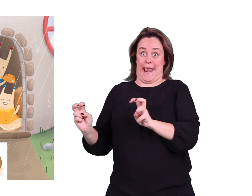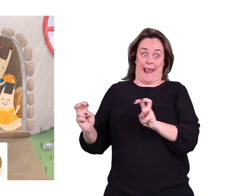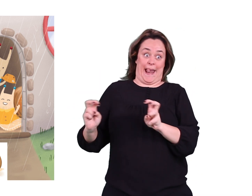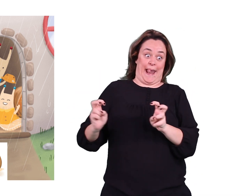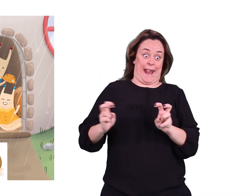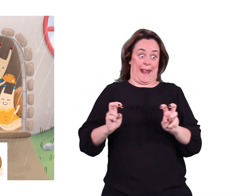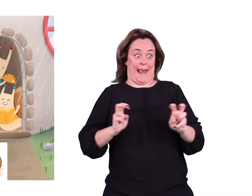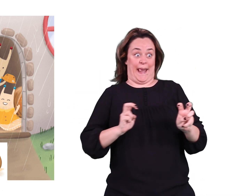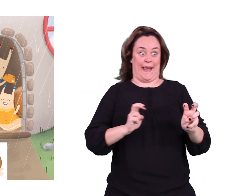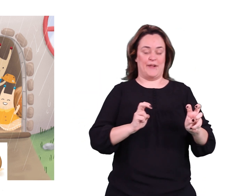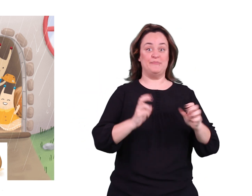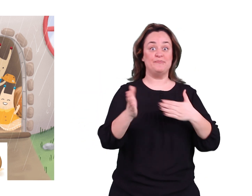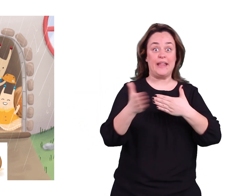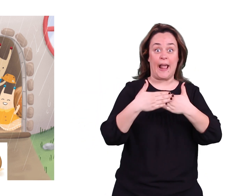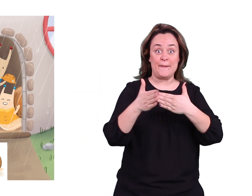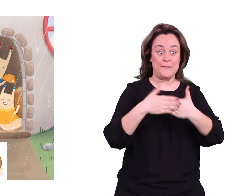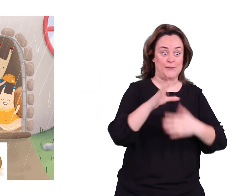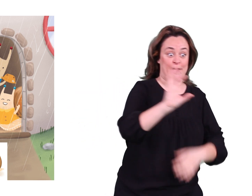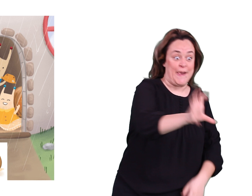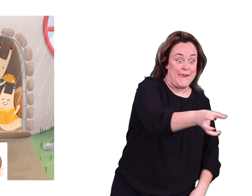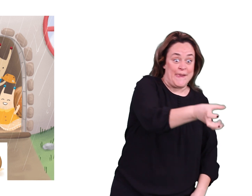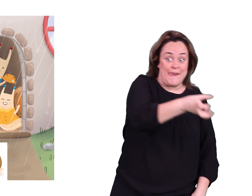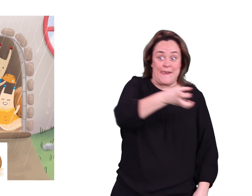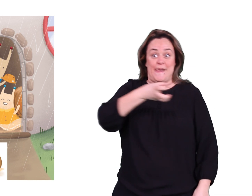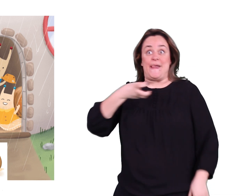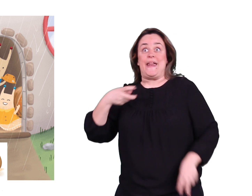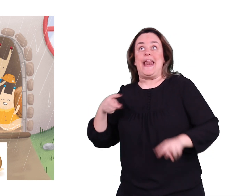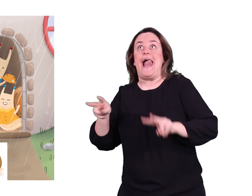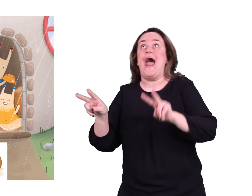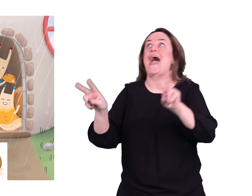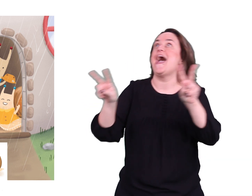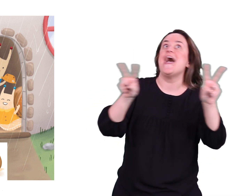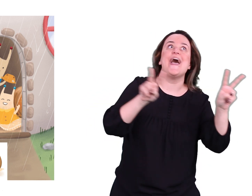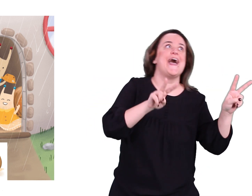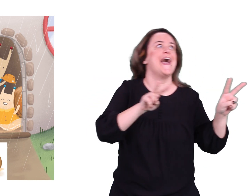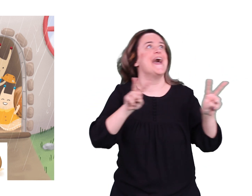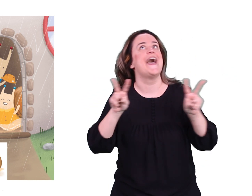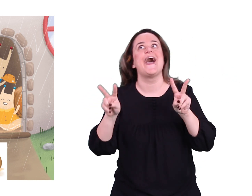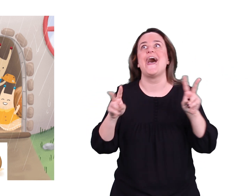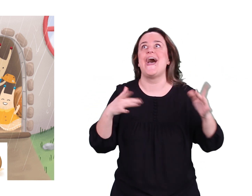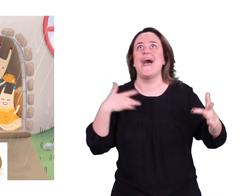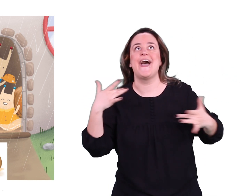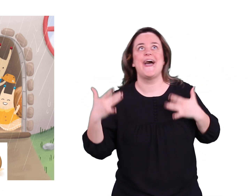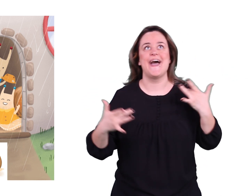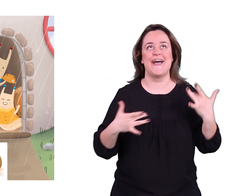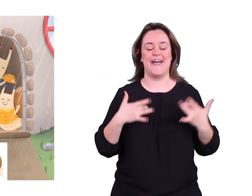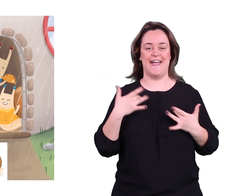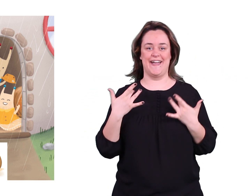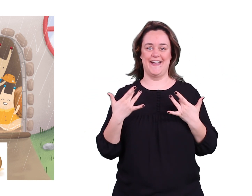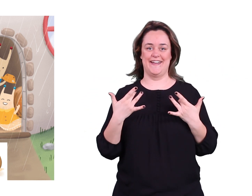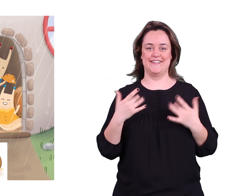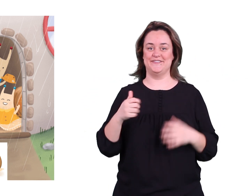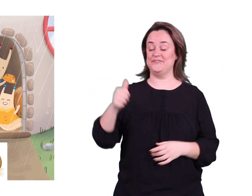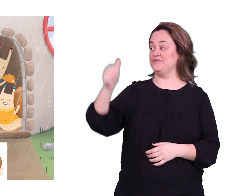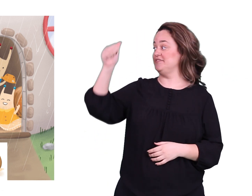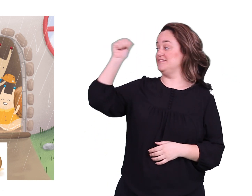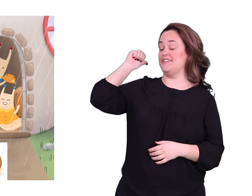partir. Ils ouvrent la porte, regardent dehors, sont surexcités. Derrière